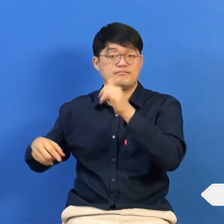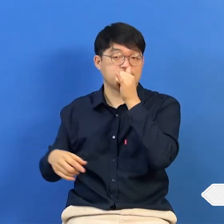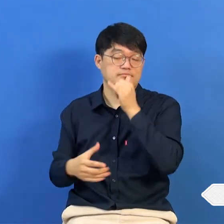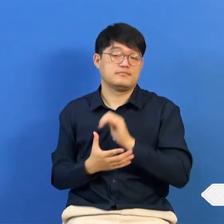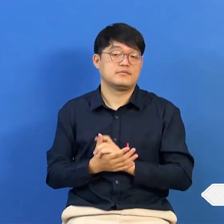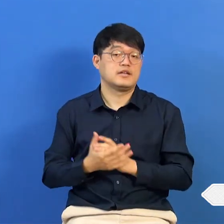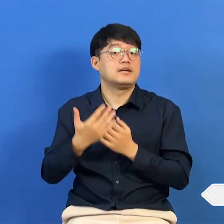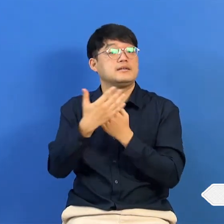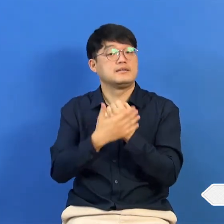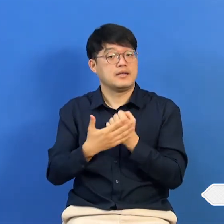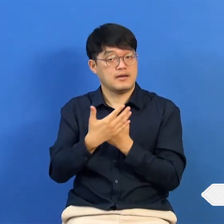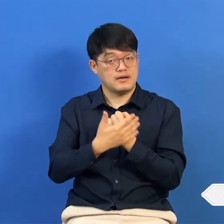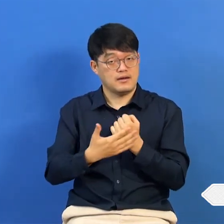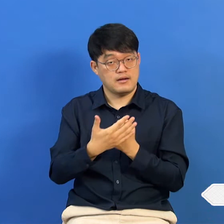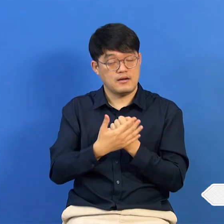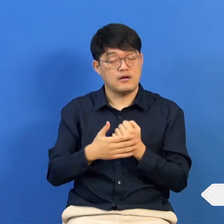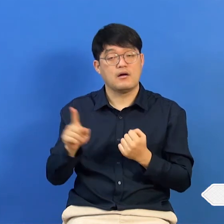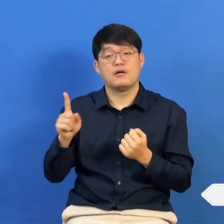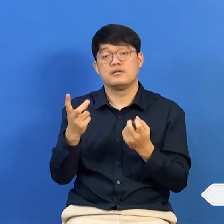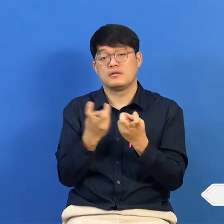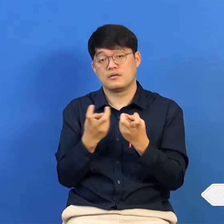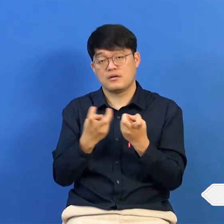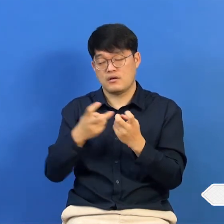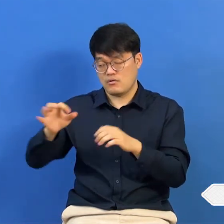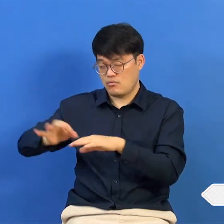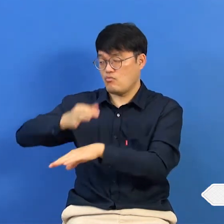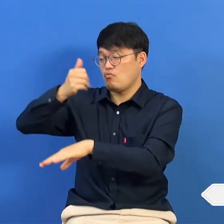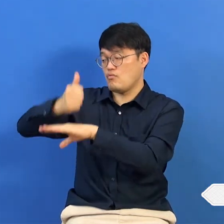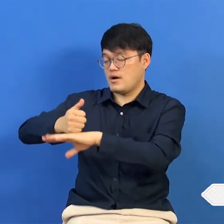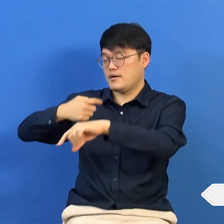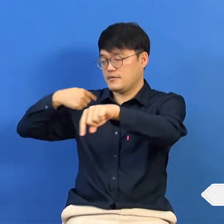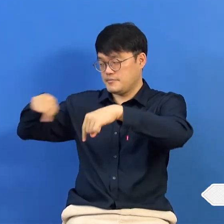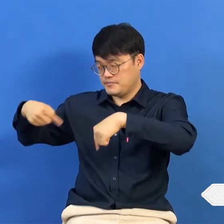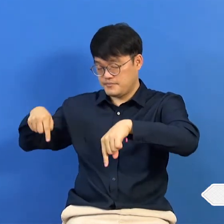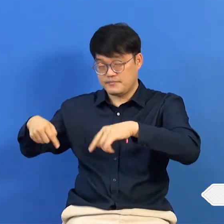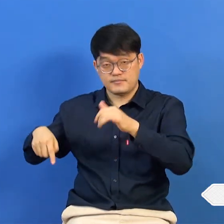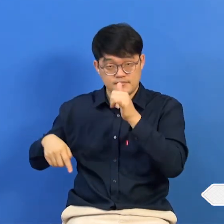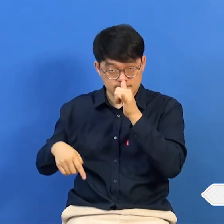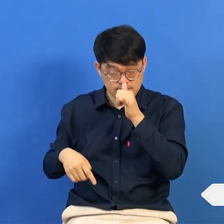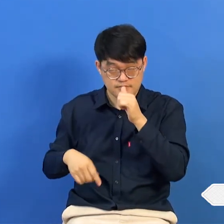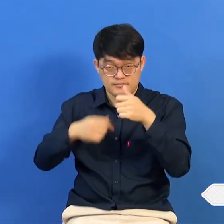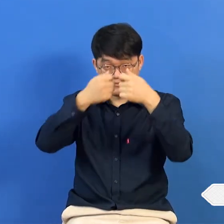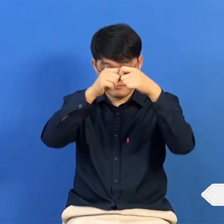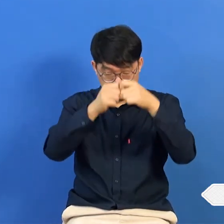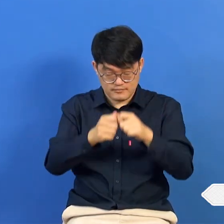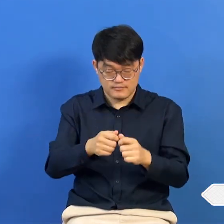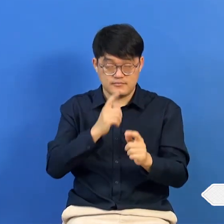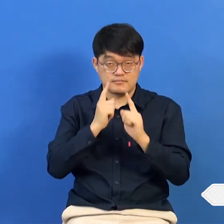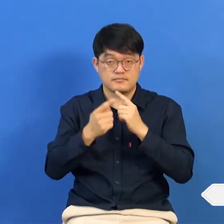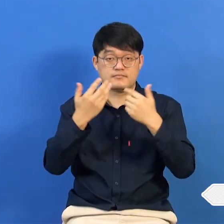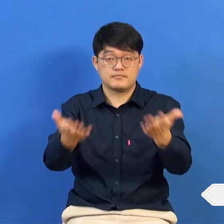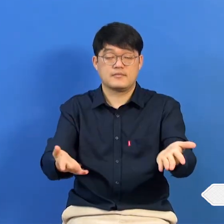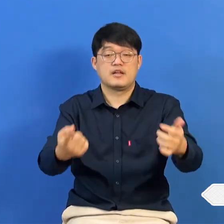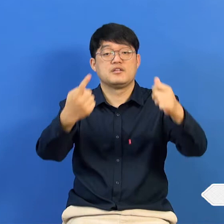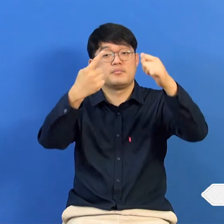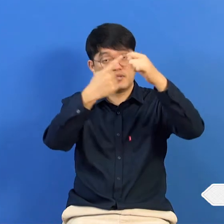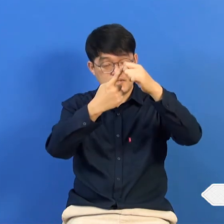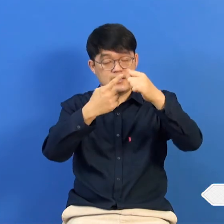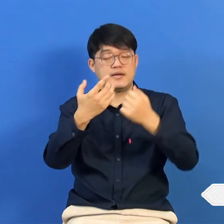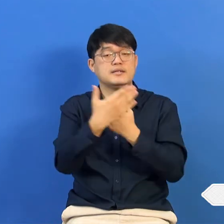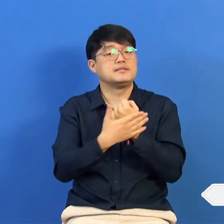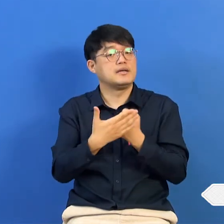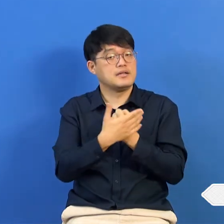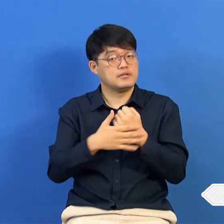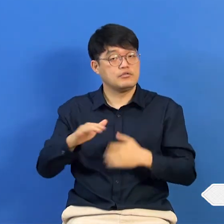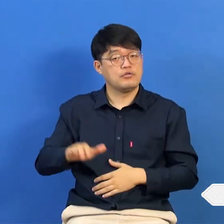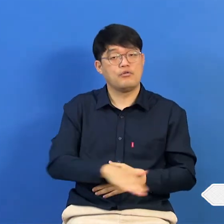자, 은혜가 어떻게 왕노릇을 하는가, 이제 구체적으로 생각을 해보겠습니다. 첫째는 은혜는